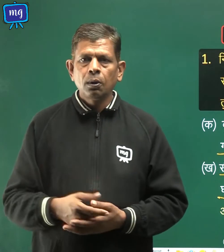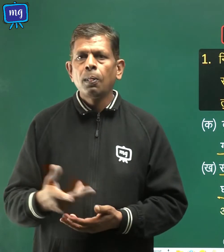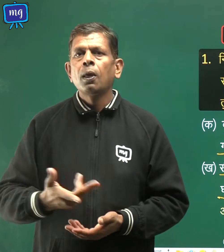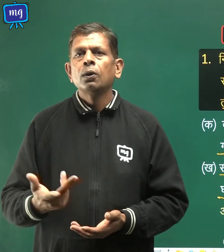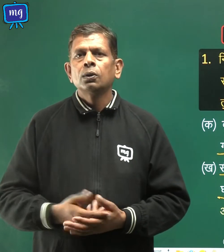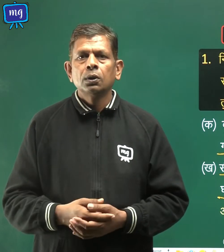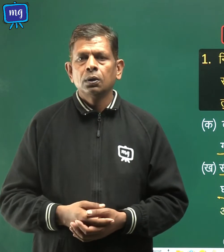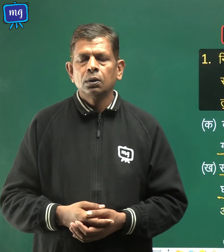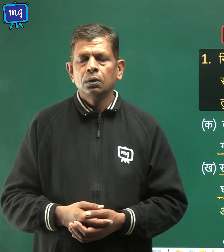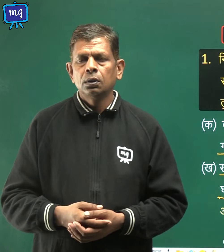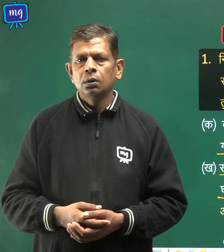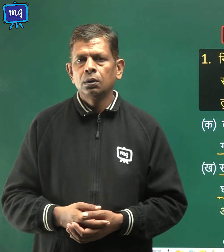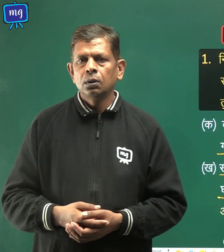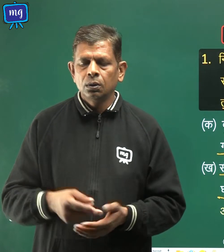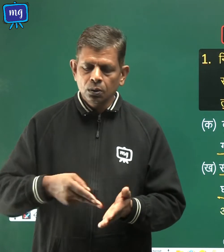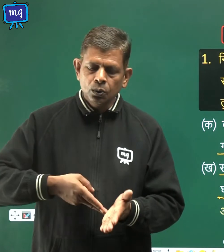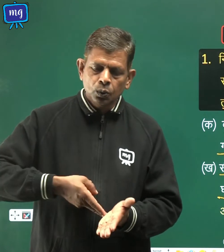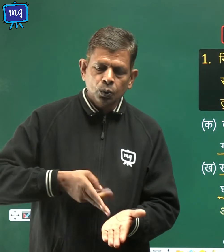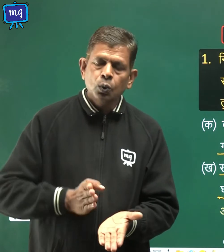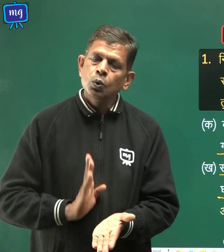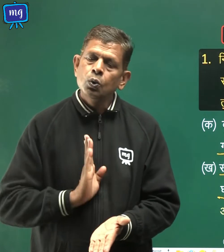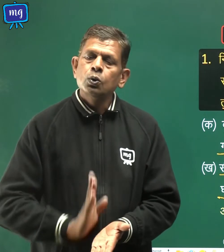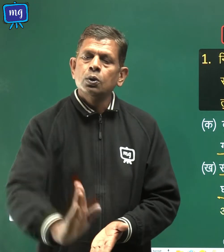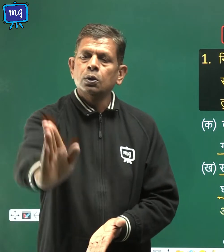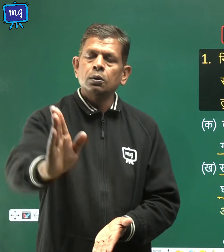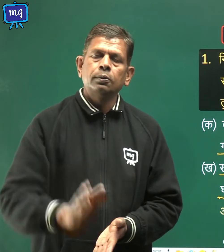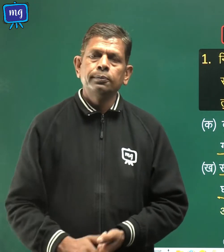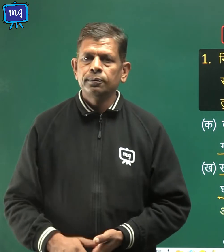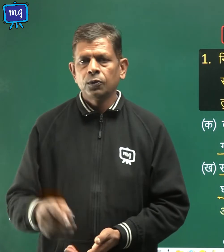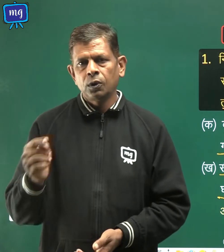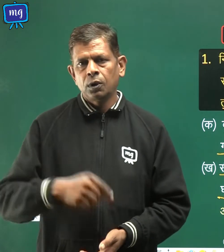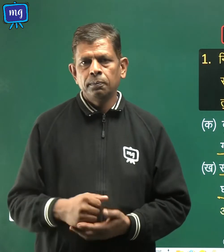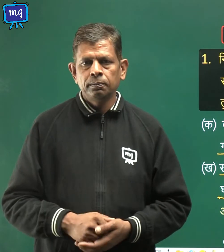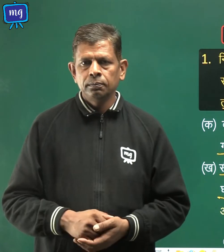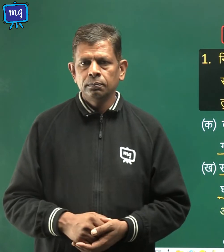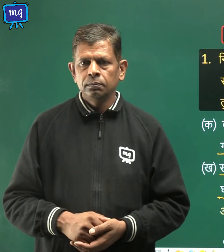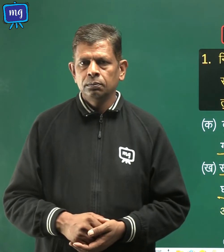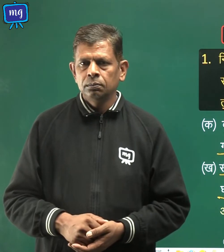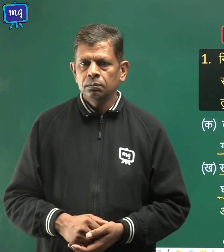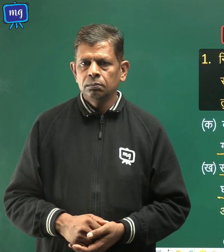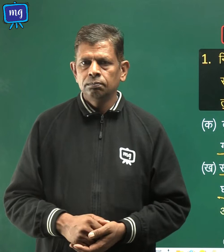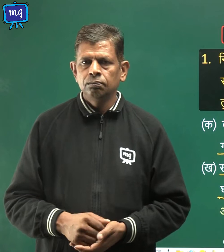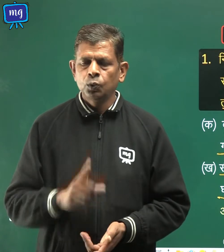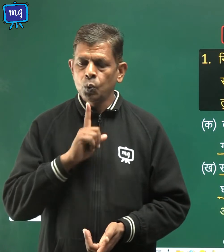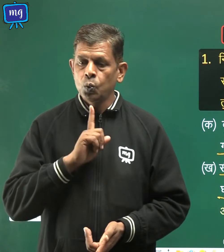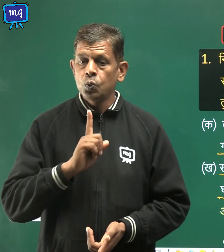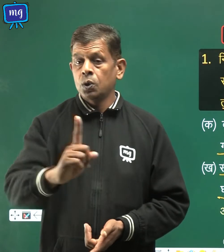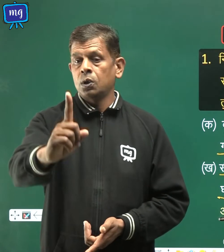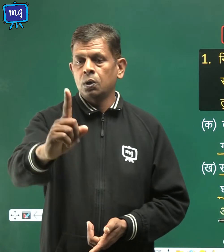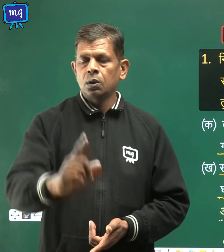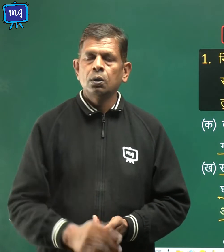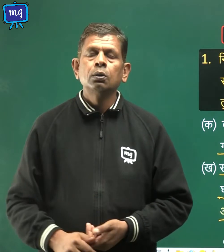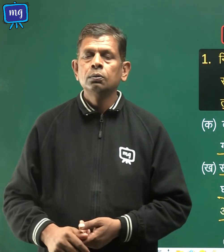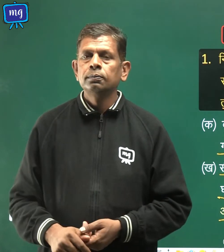कैसी होती है बच्चों? सीधी रेखा में। तो यहां लिखेंगे सरल रेखा के